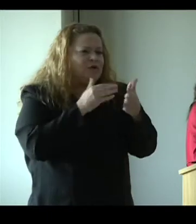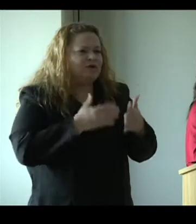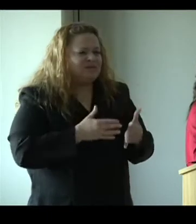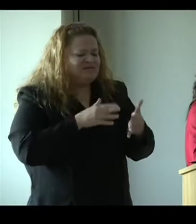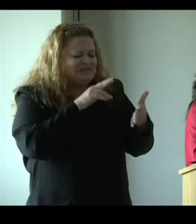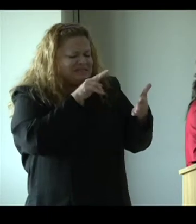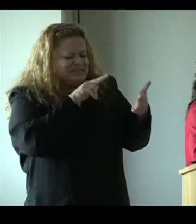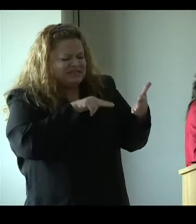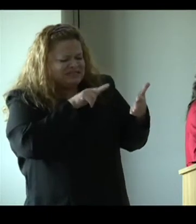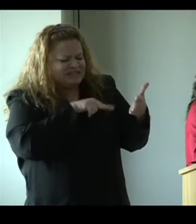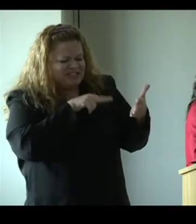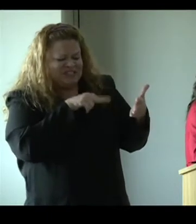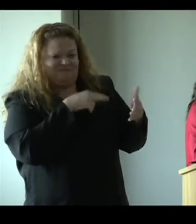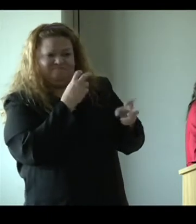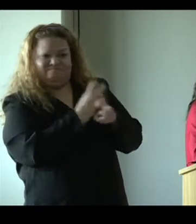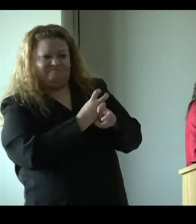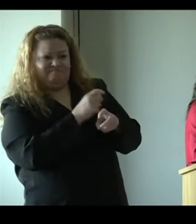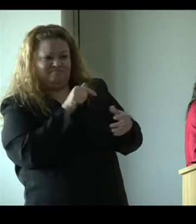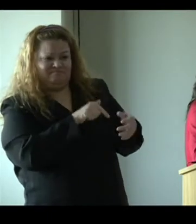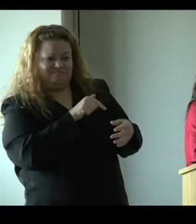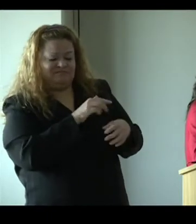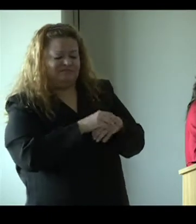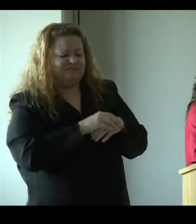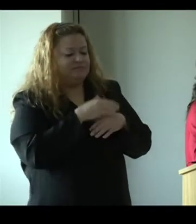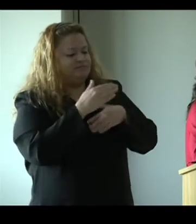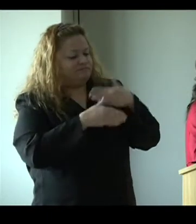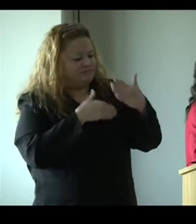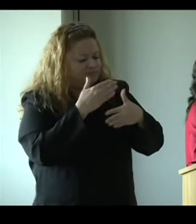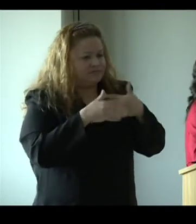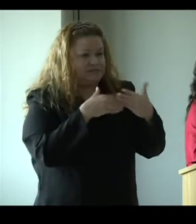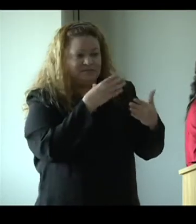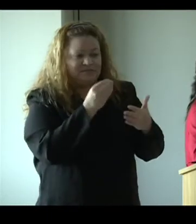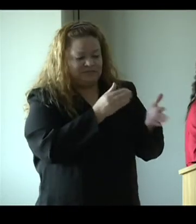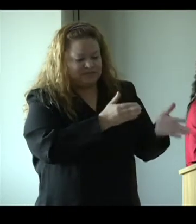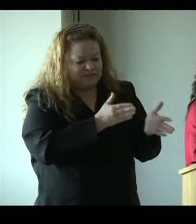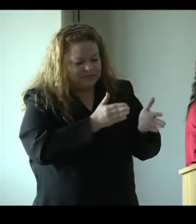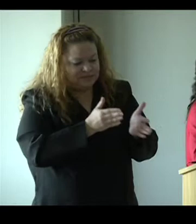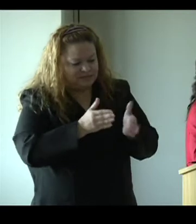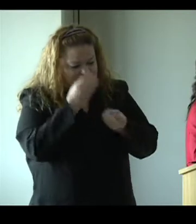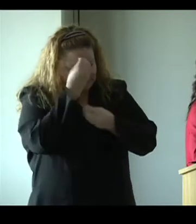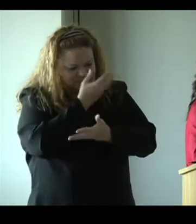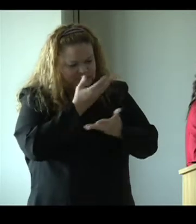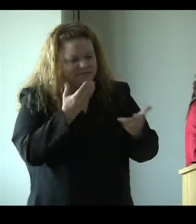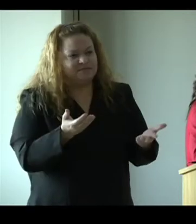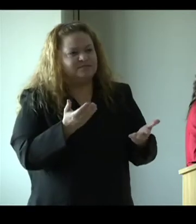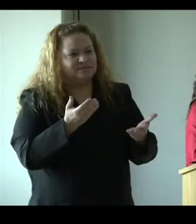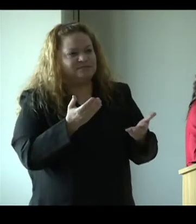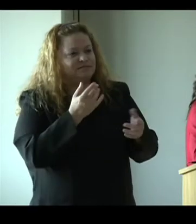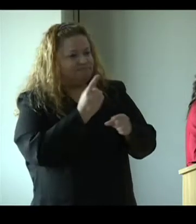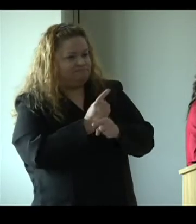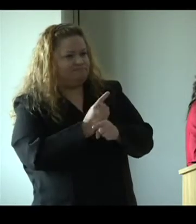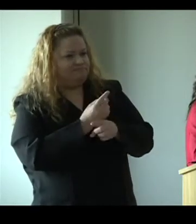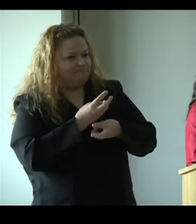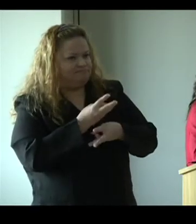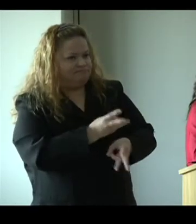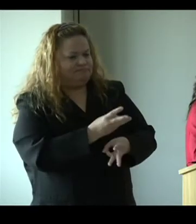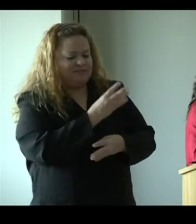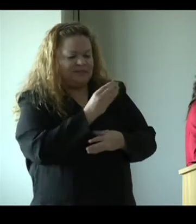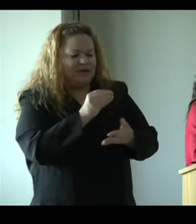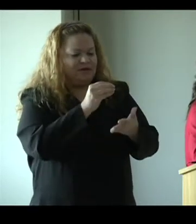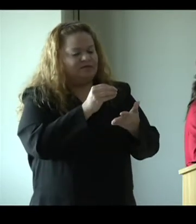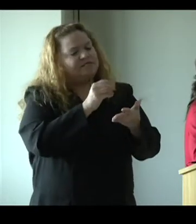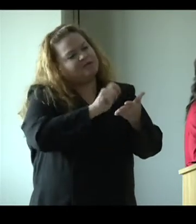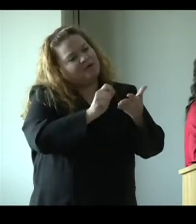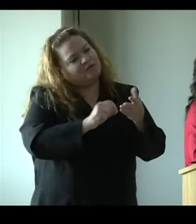trabajo leer dificultad en secuencia y organizar la información de forma detallada y la escritura